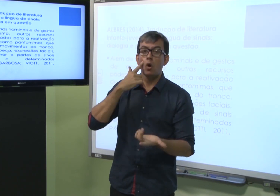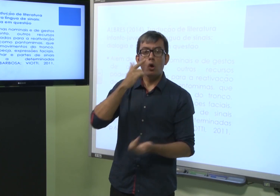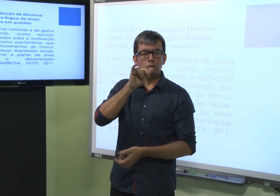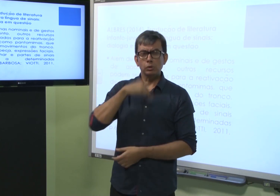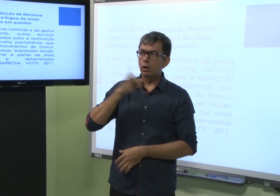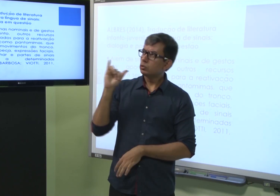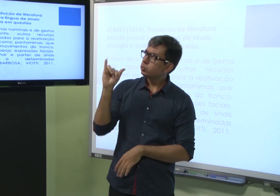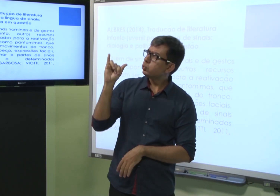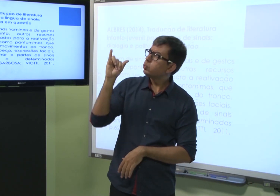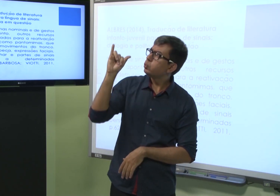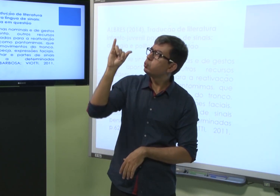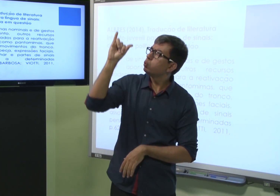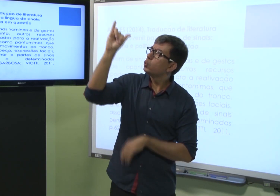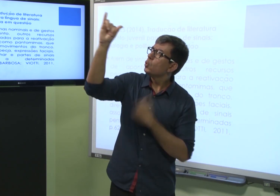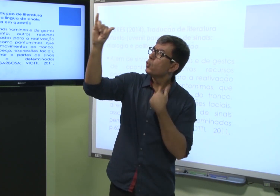exemplo,